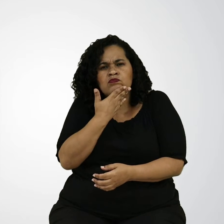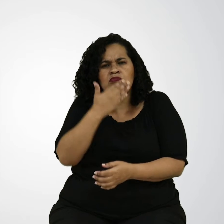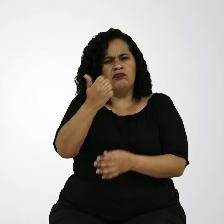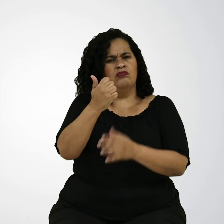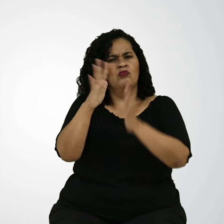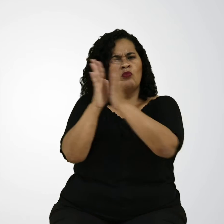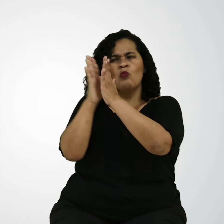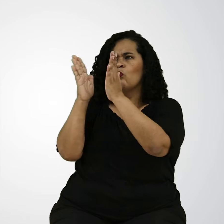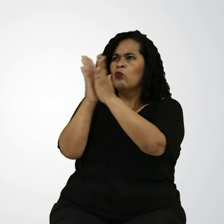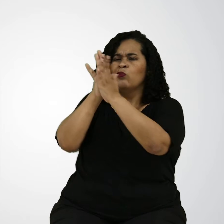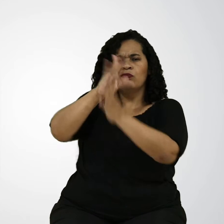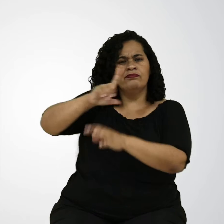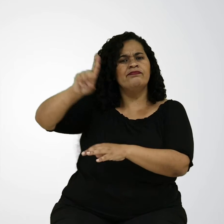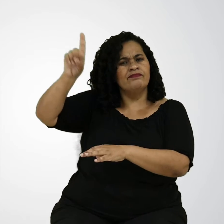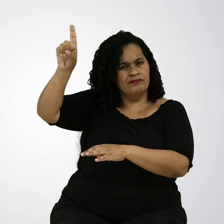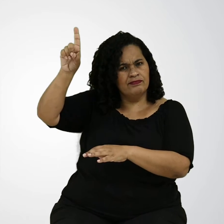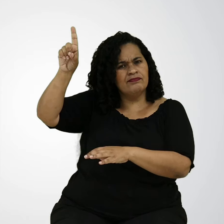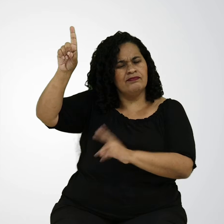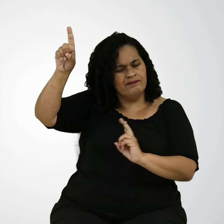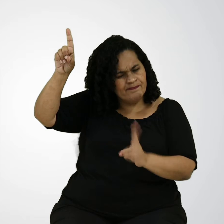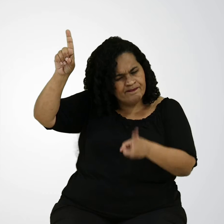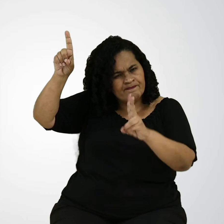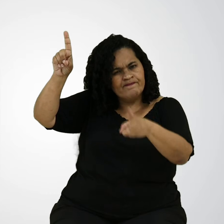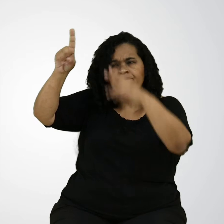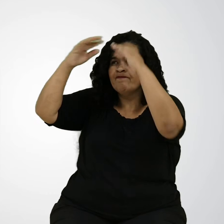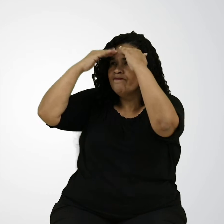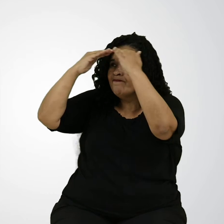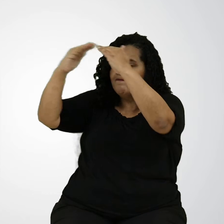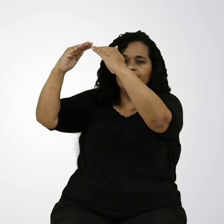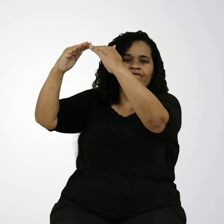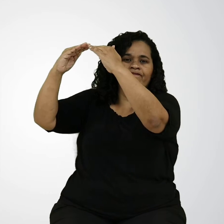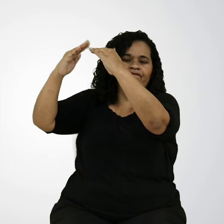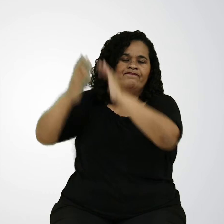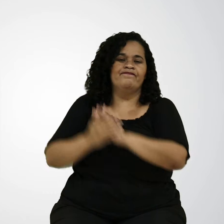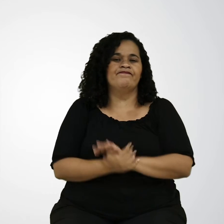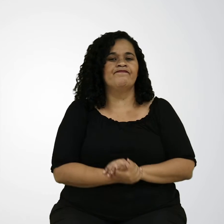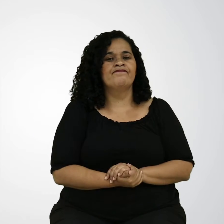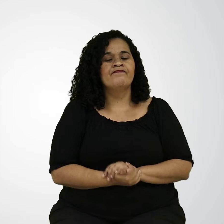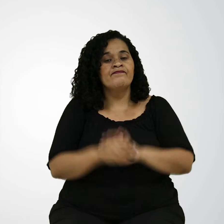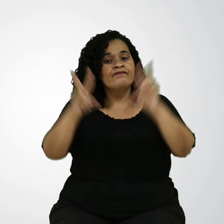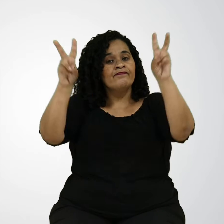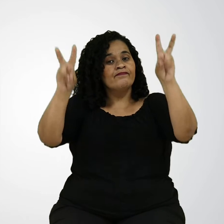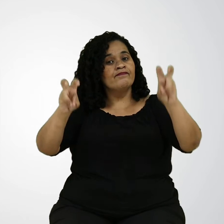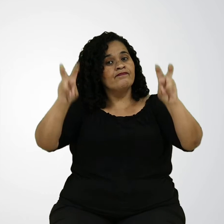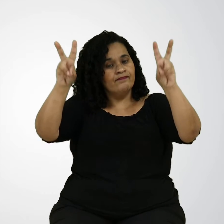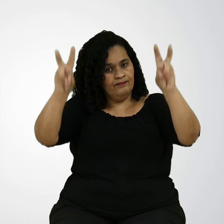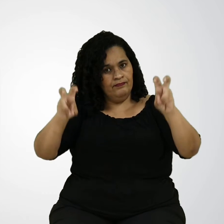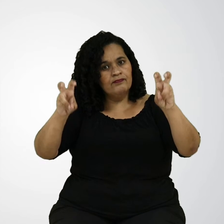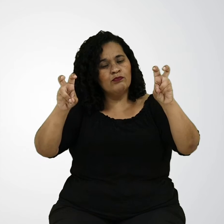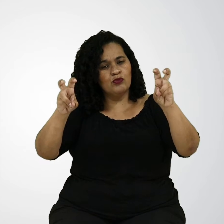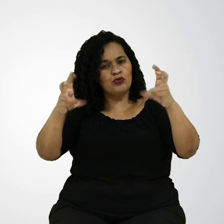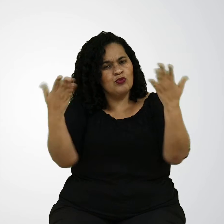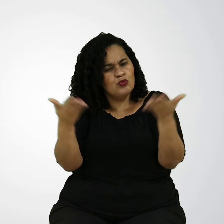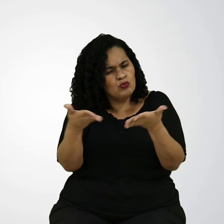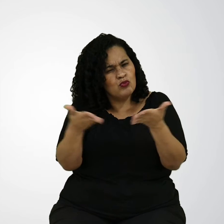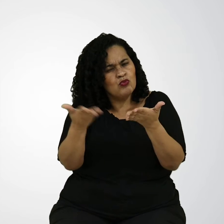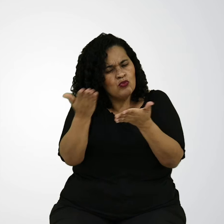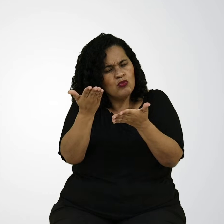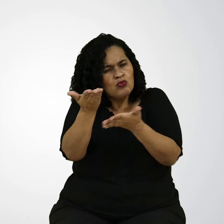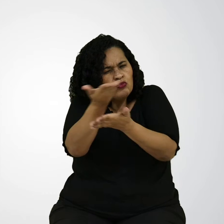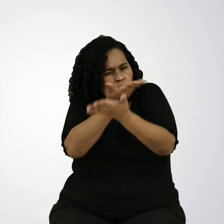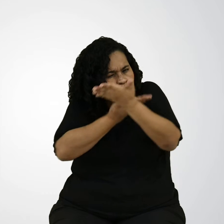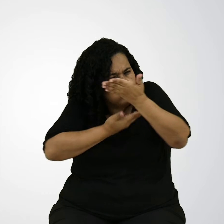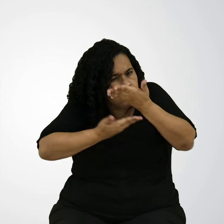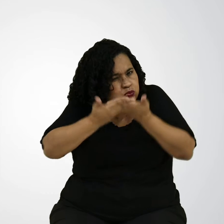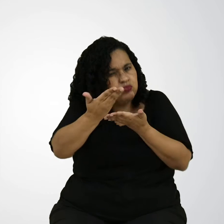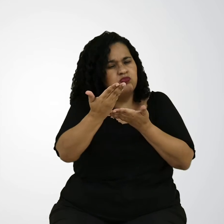oração, uma vida exercendo a missão de Deus? Esses são alguns dos temas que nós queremos conversar hoje nessa lição